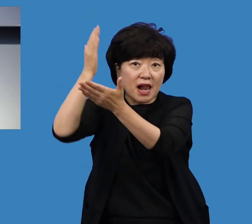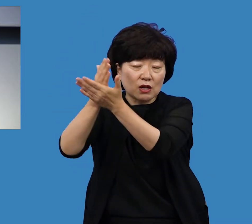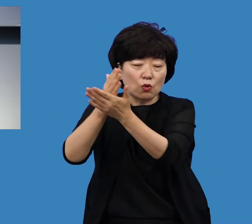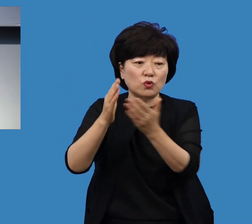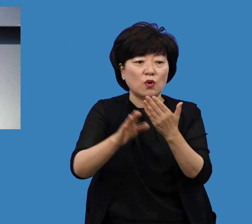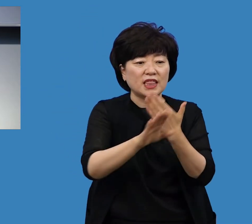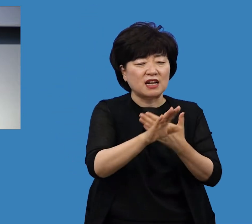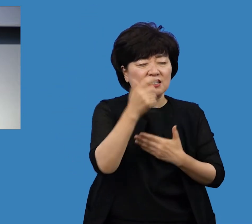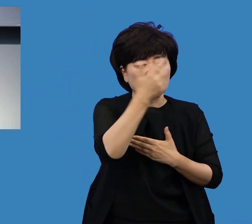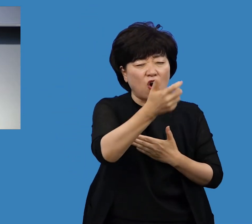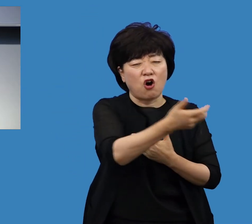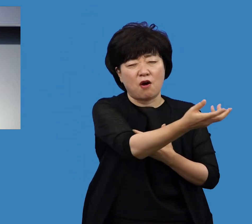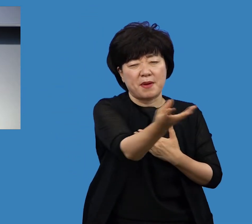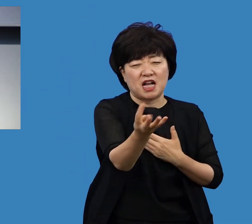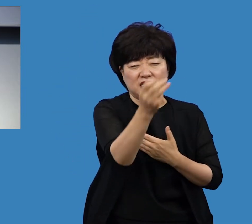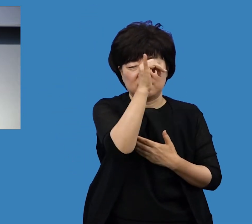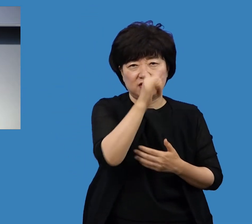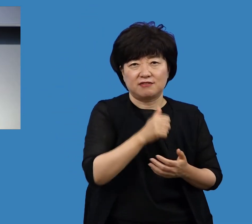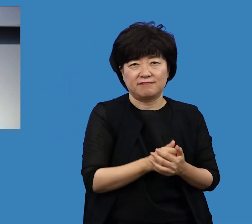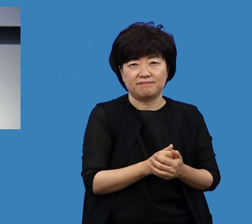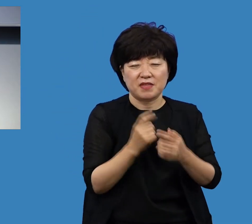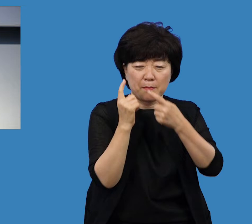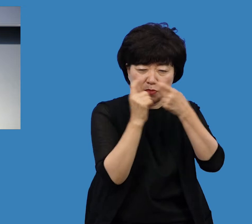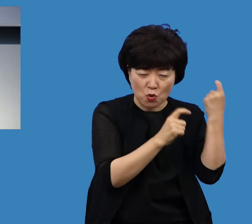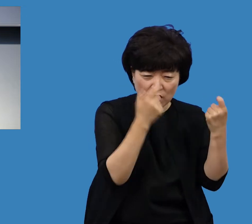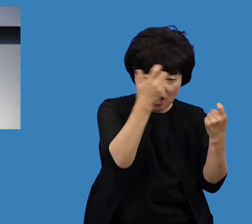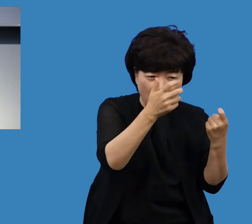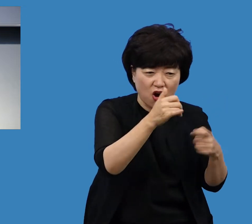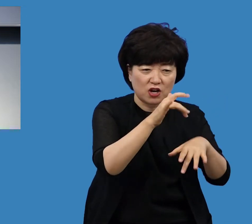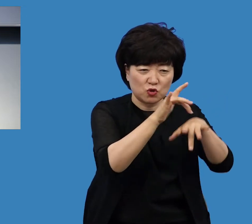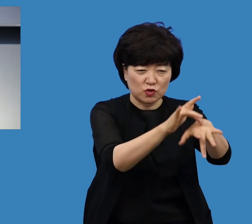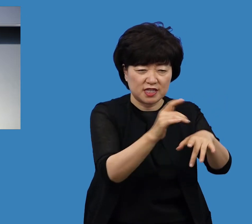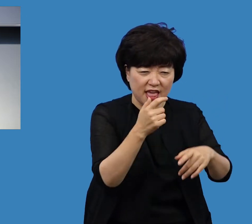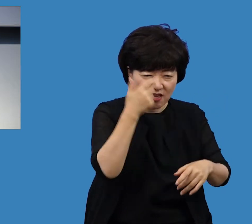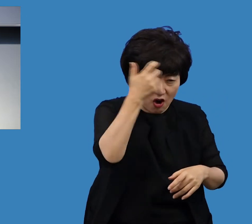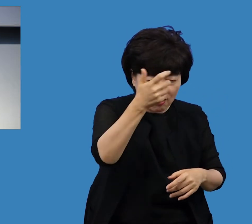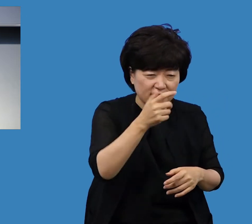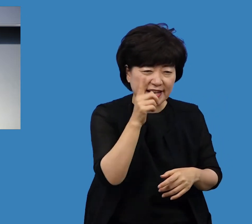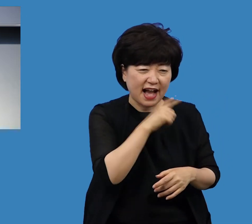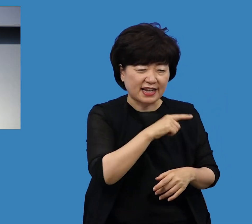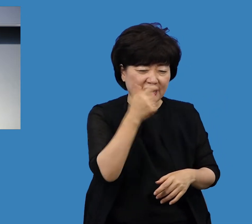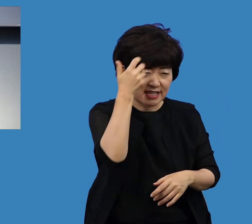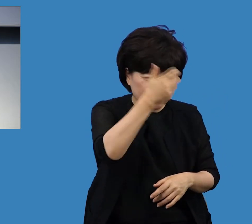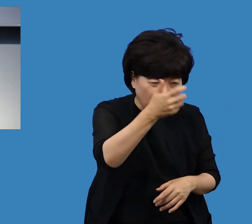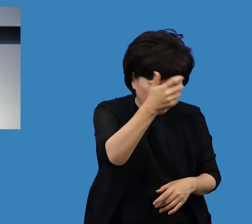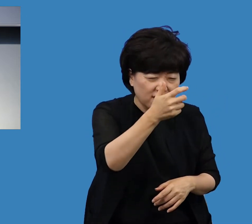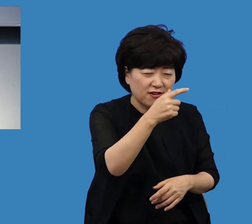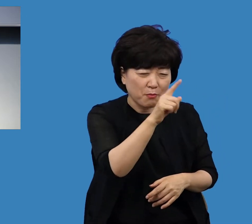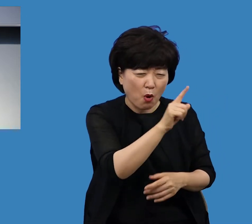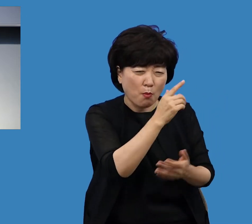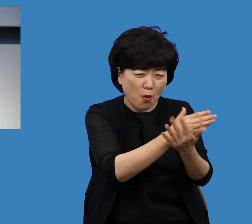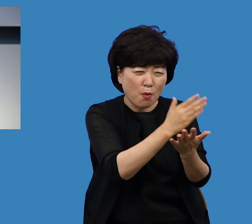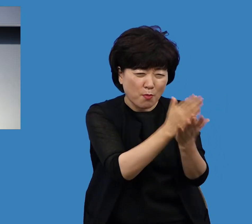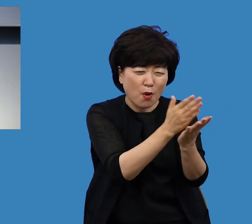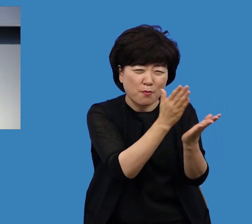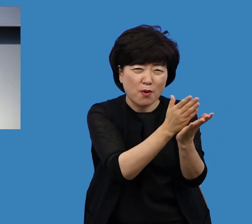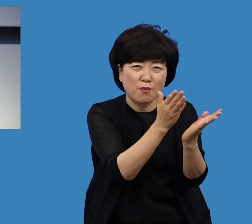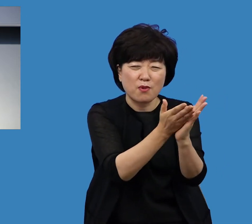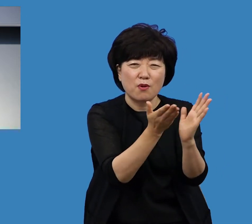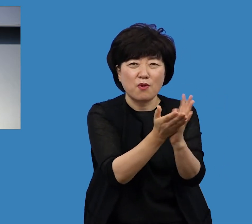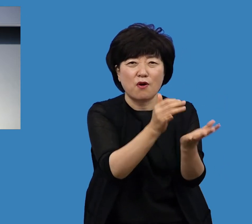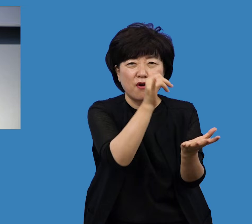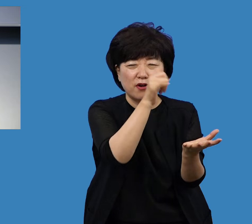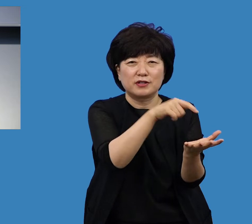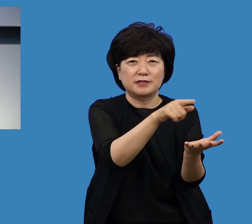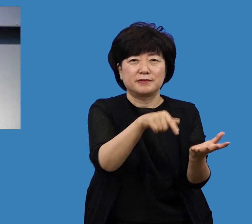영적인 존재들이 많이 있다는 거예요. 뭐 미혹의 영도 있고 귀신의 영도 있고 악한 영도 있고 무슨 영도 있고 무슨 영도 있고 영들이 많이 있다는